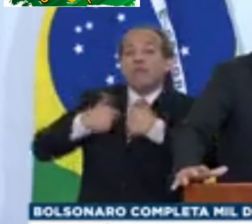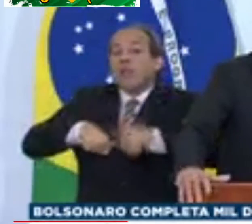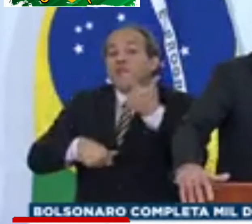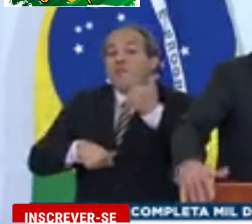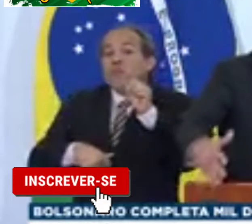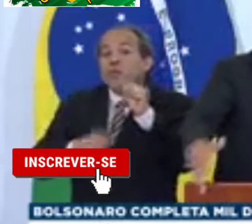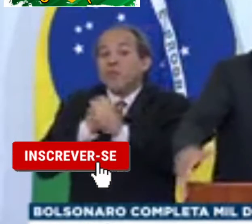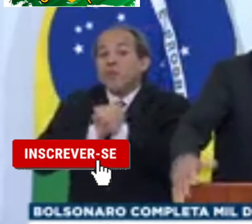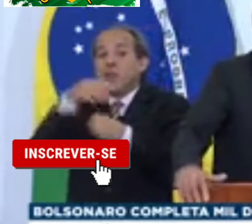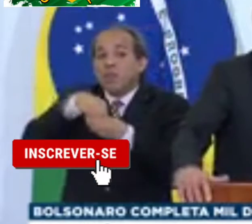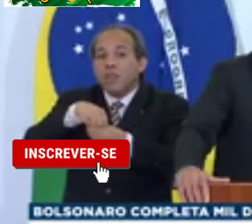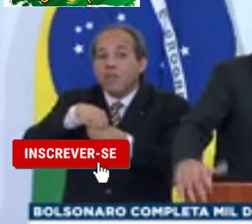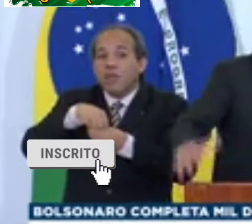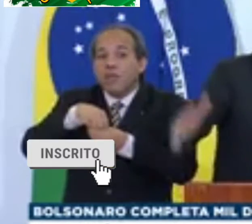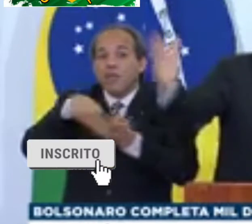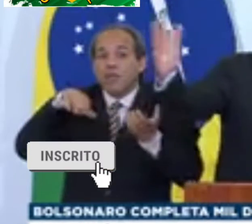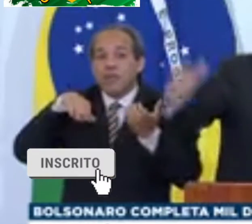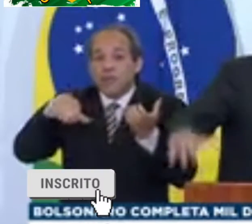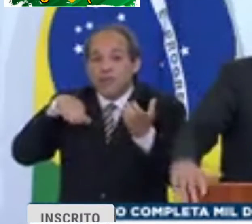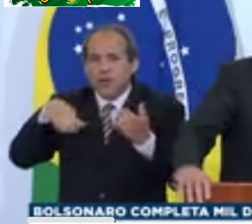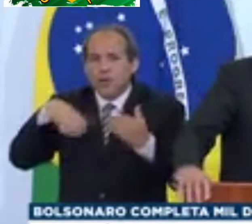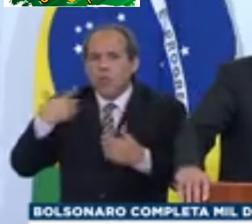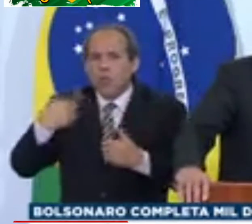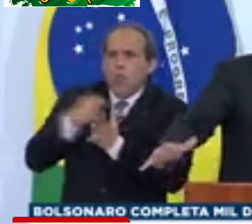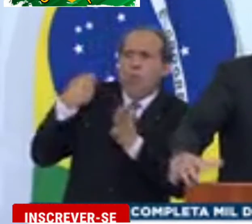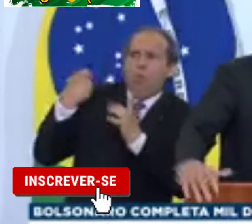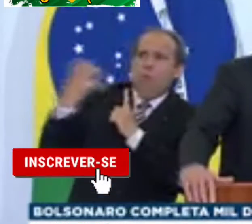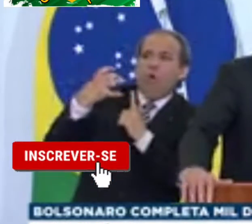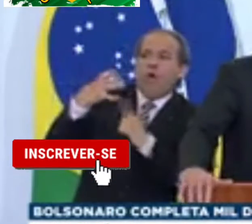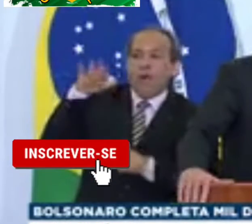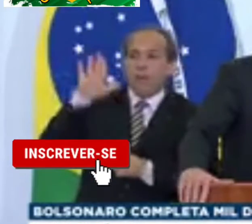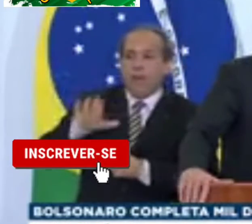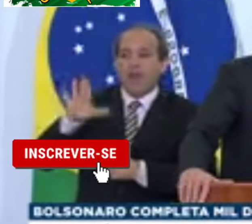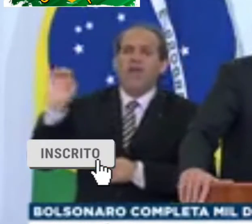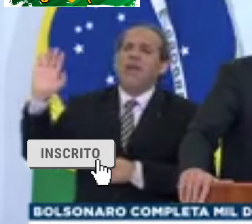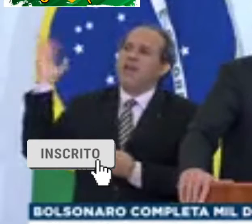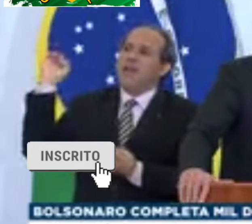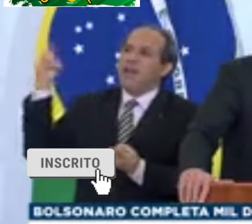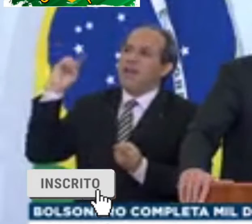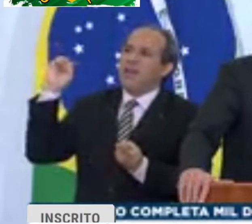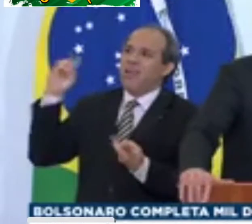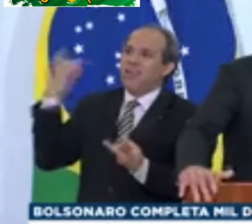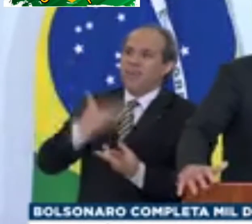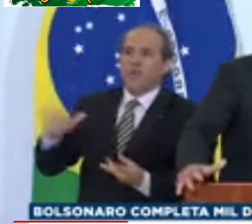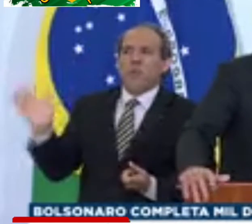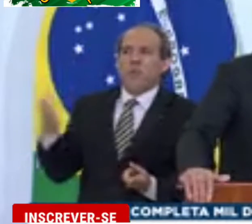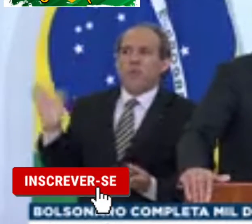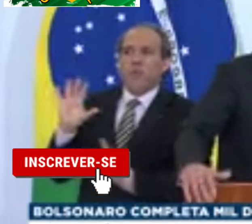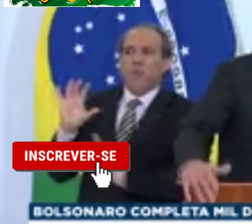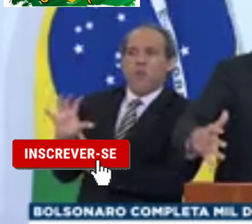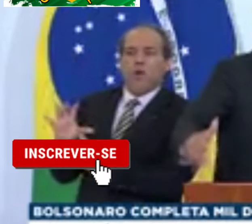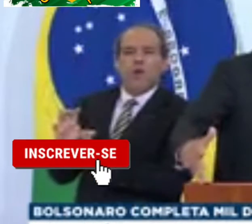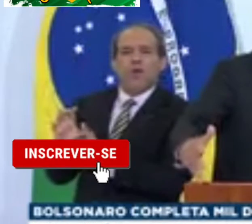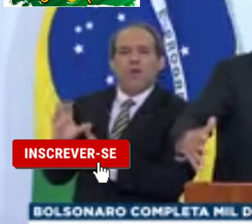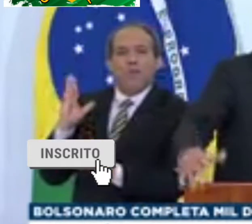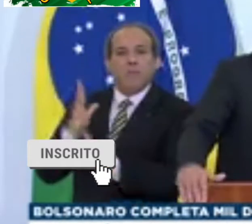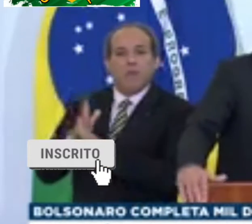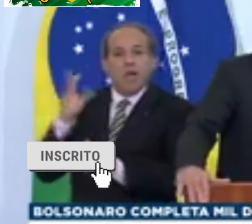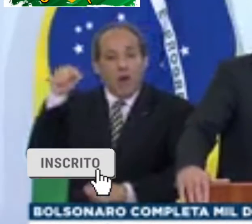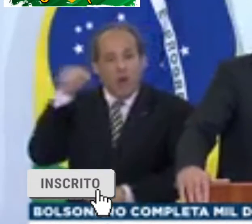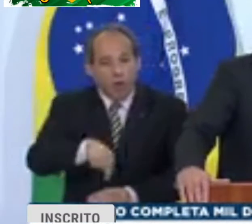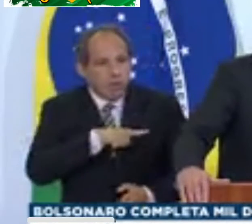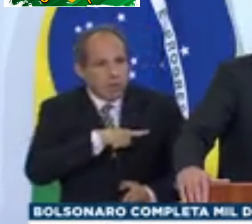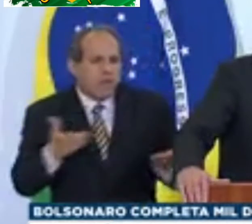eram enormes aqui, em governos anteriores. Hoje existe, mas